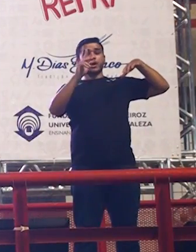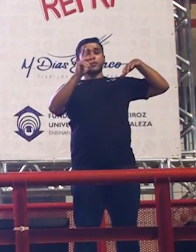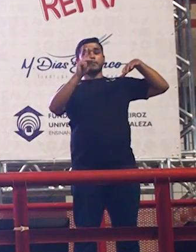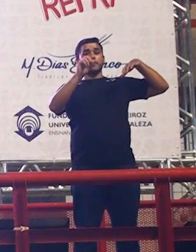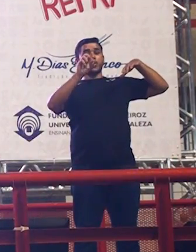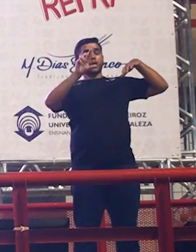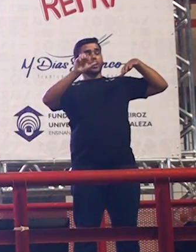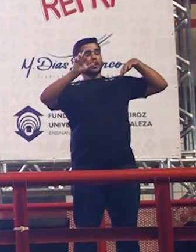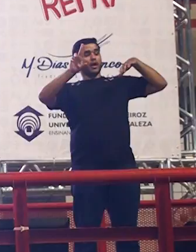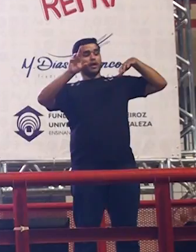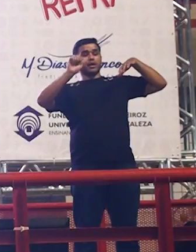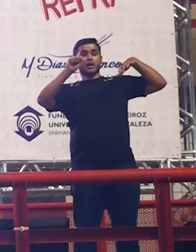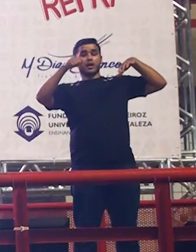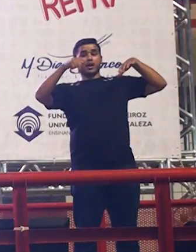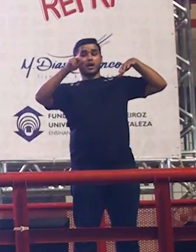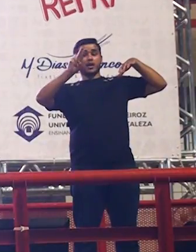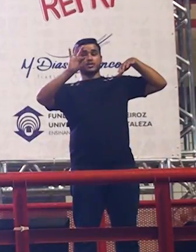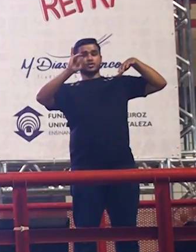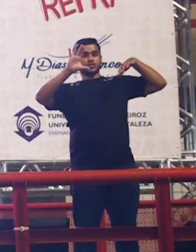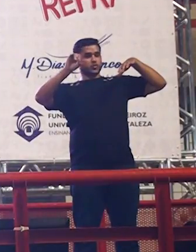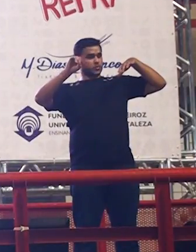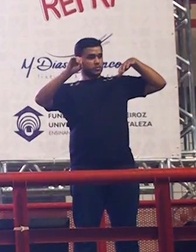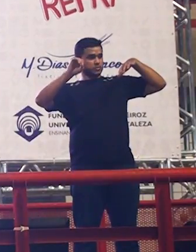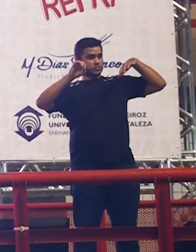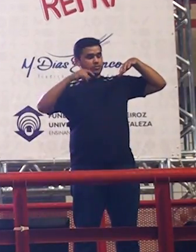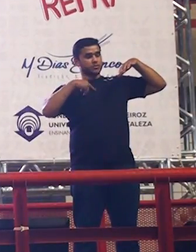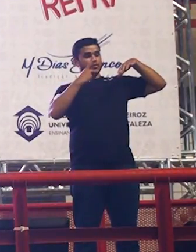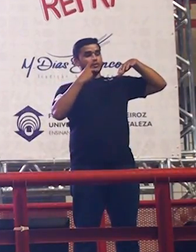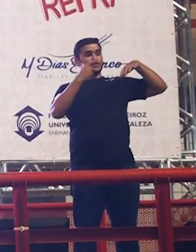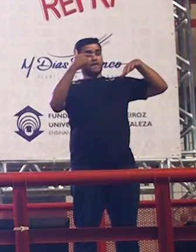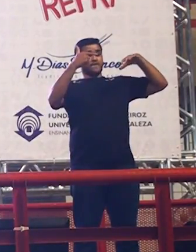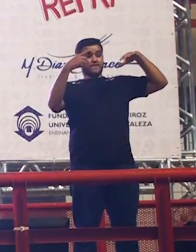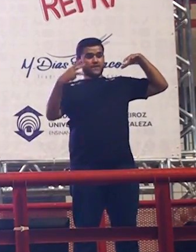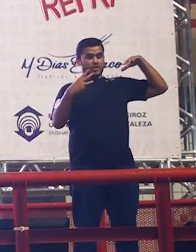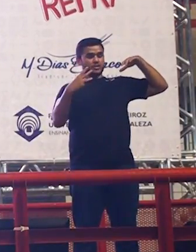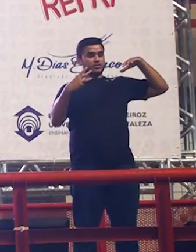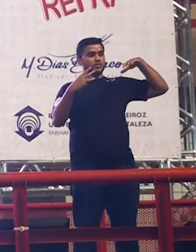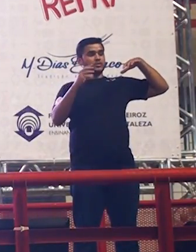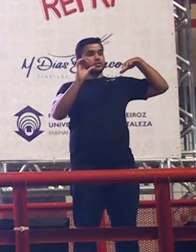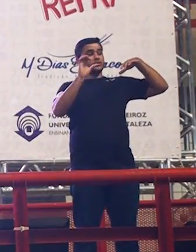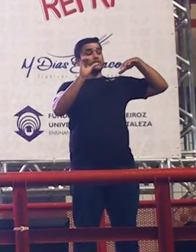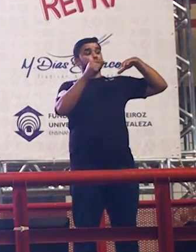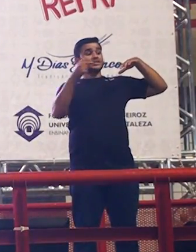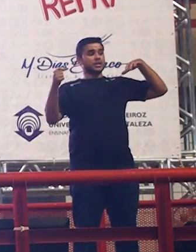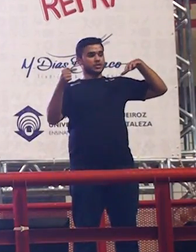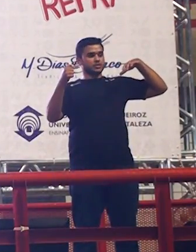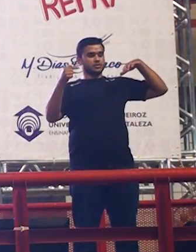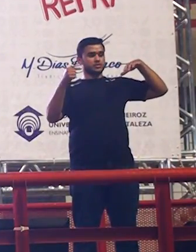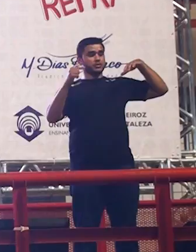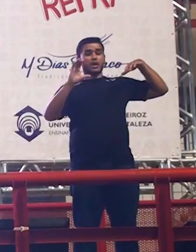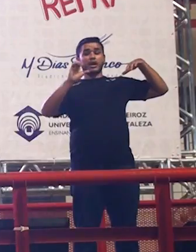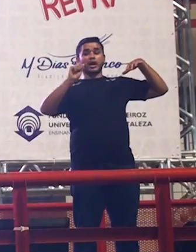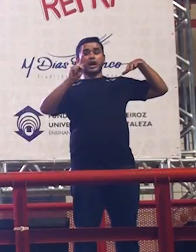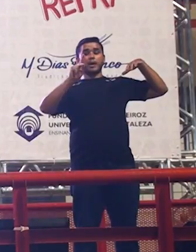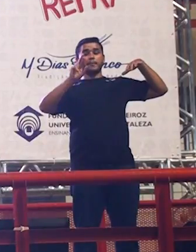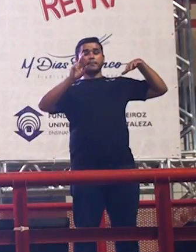ártico. Certo? 23 graus 27 minutos latitude sul, trópico de